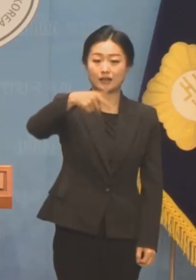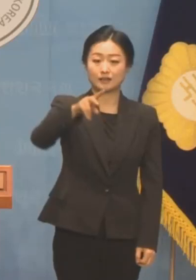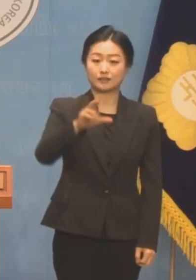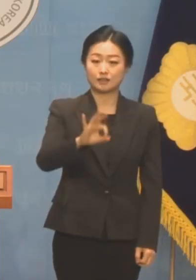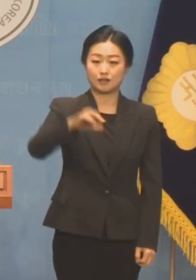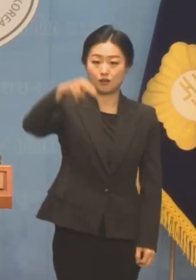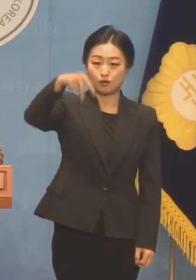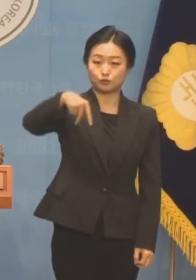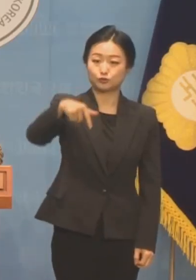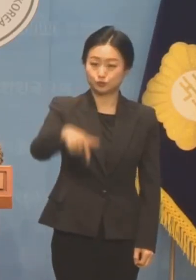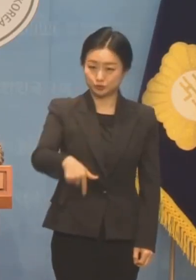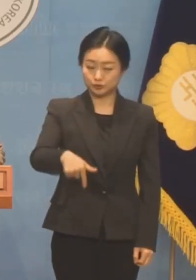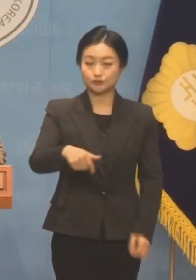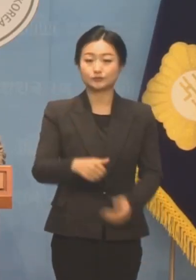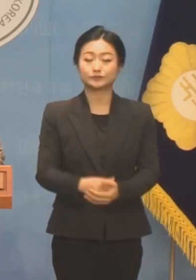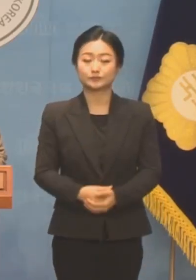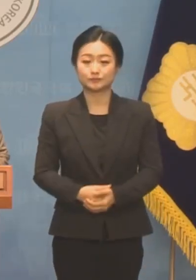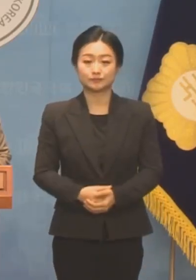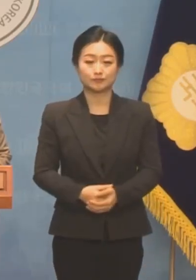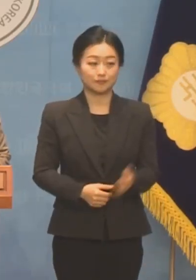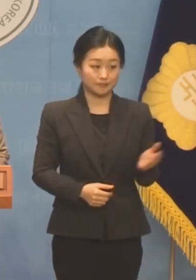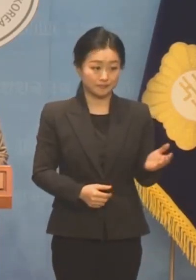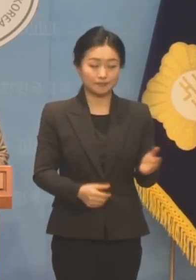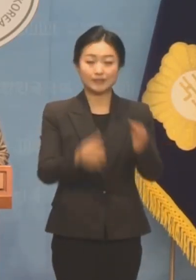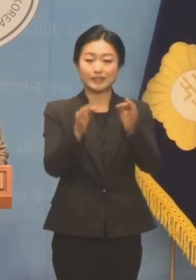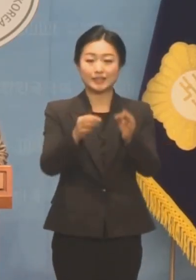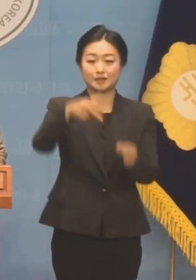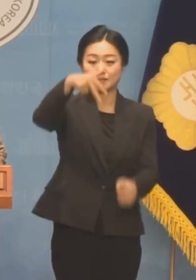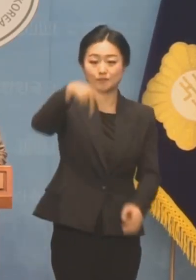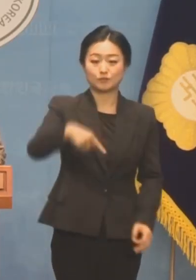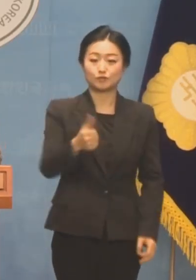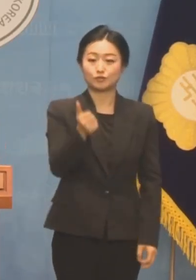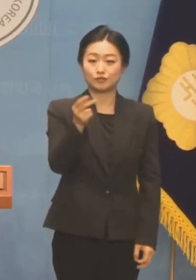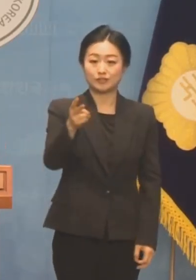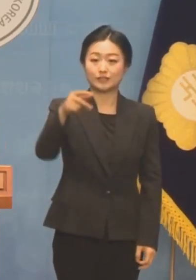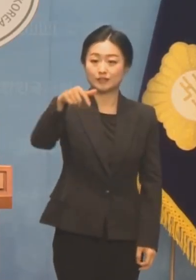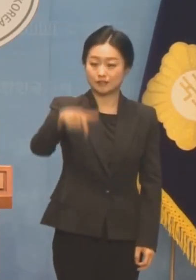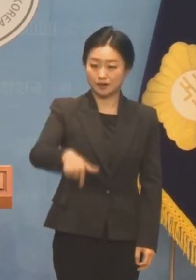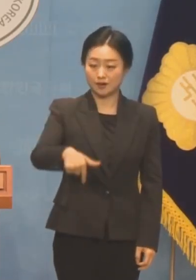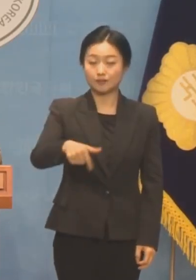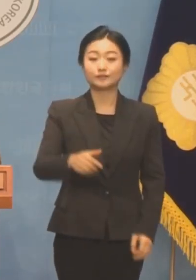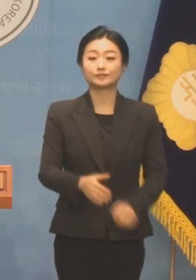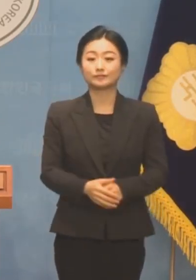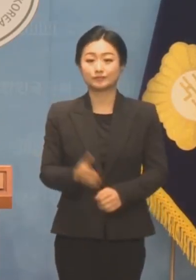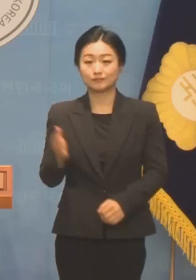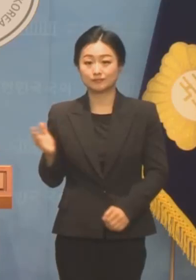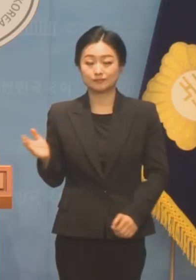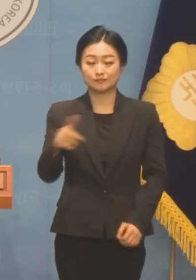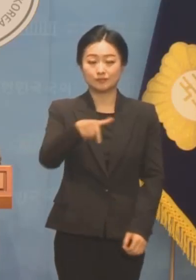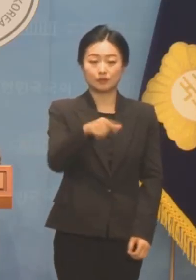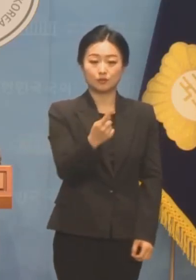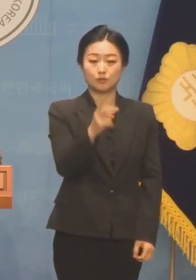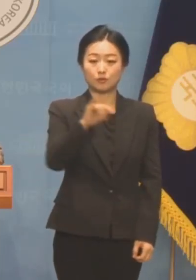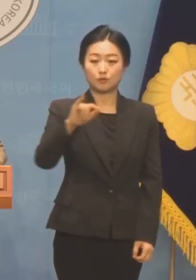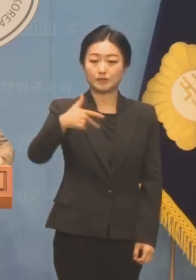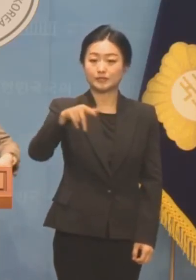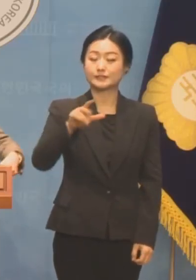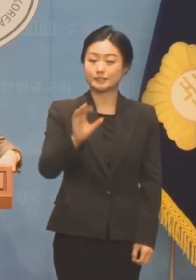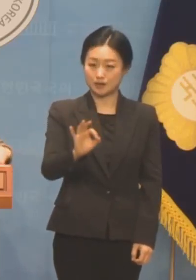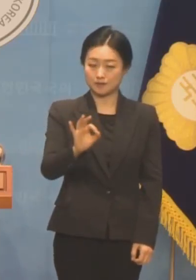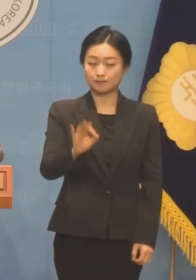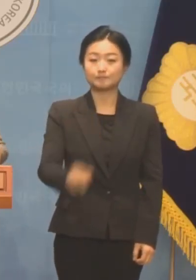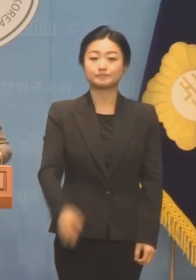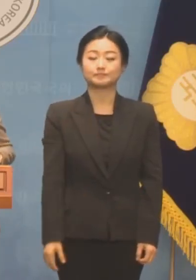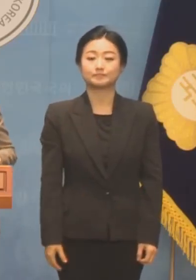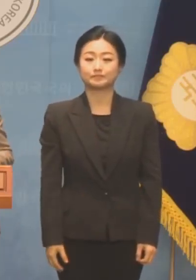오셨습니다. 네, 민주당의 김준혁 의원님 오셨습니다. 예, 저는 민주당의 고민정 의원입니다. 그럼 김준혁 의원님